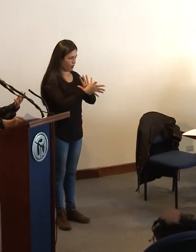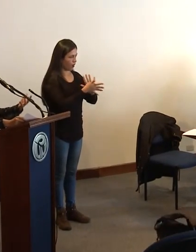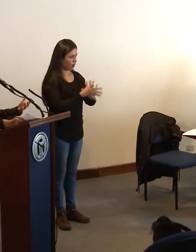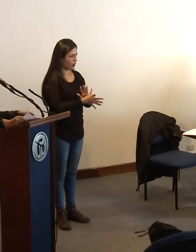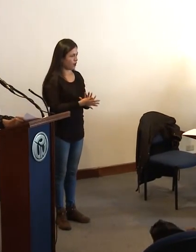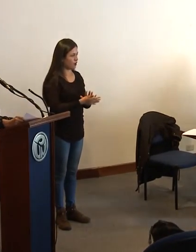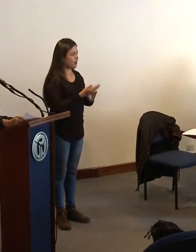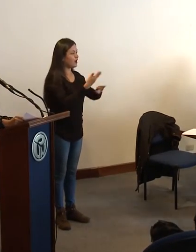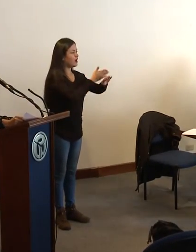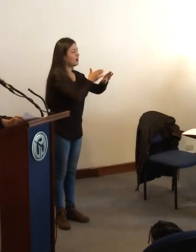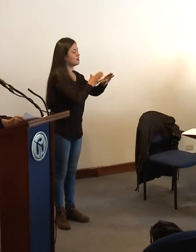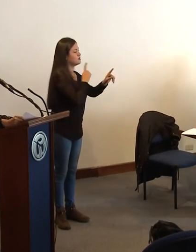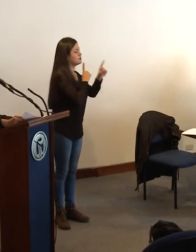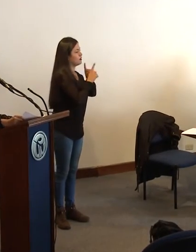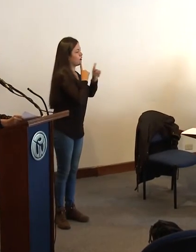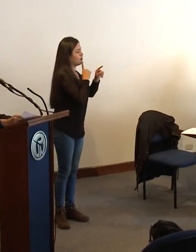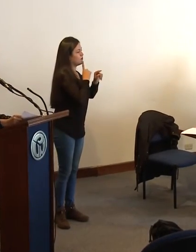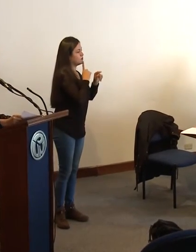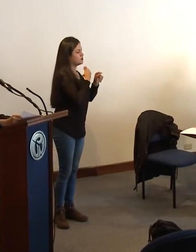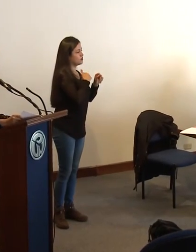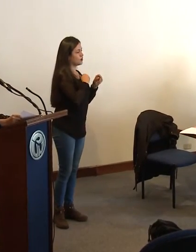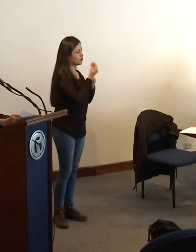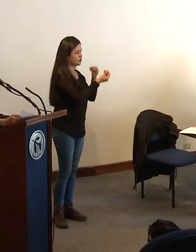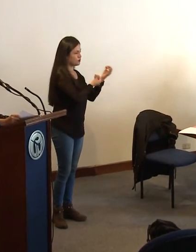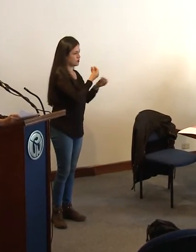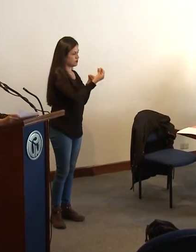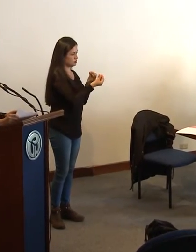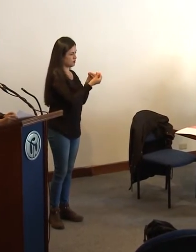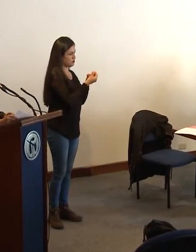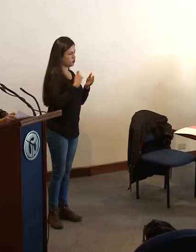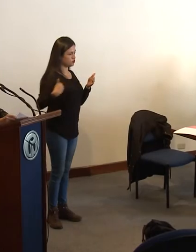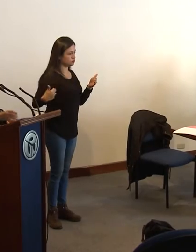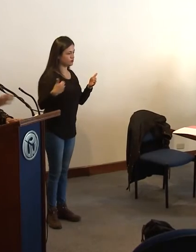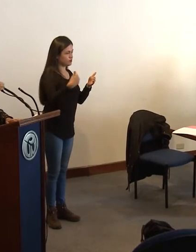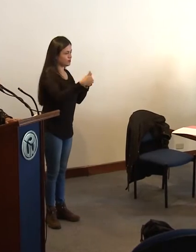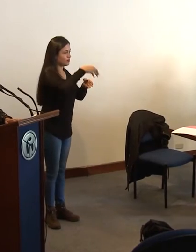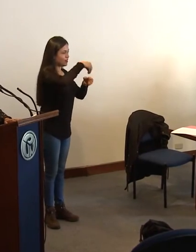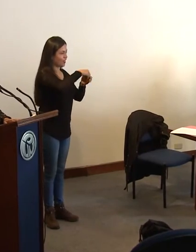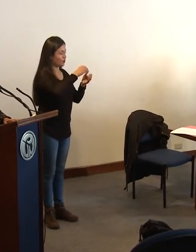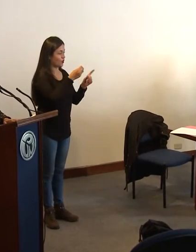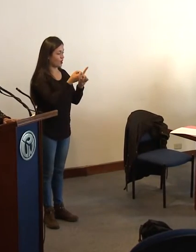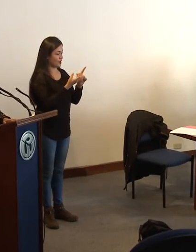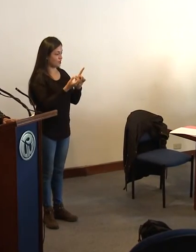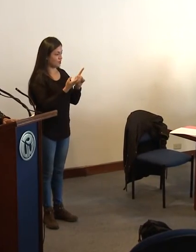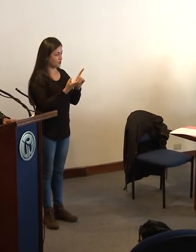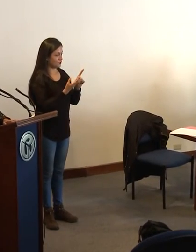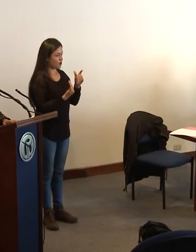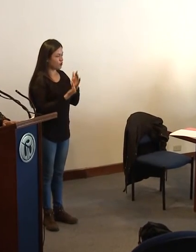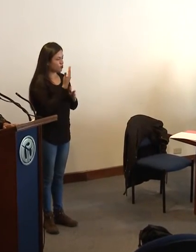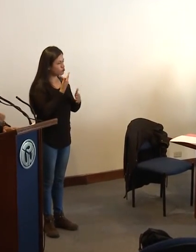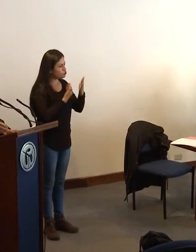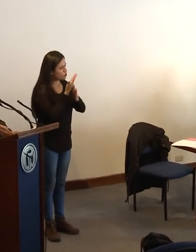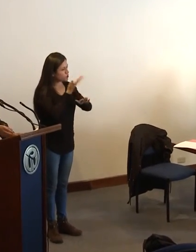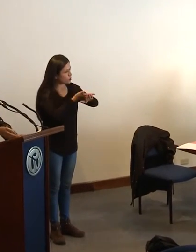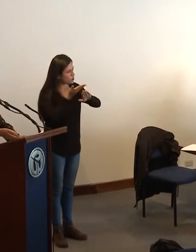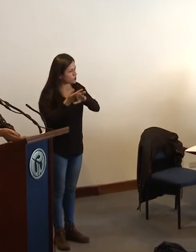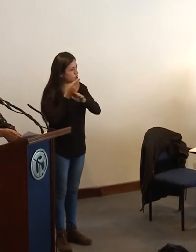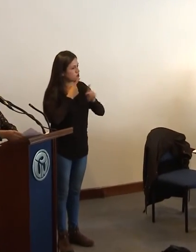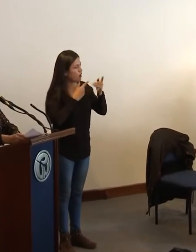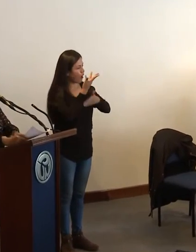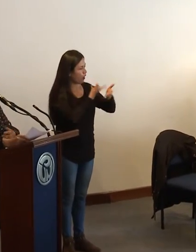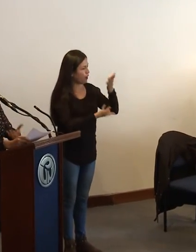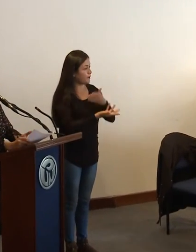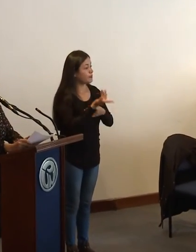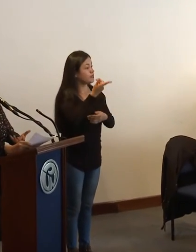las conversaciones que estamos dando, que estamos adelantando al interior de la licenciatura, pero también, por supuesto,